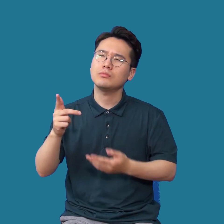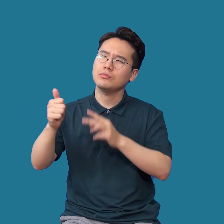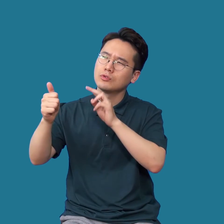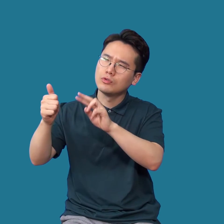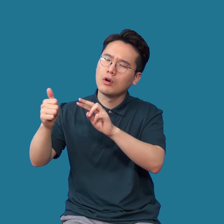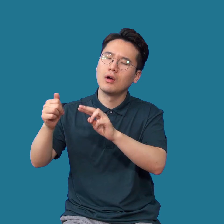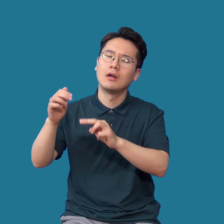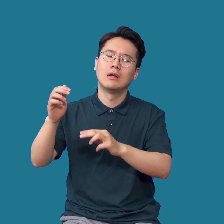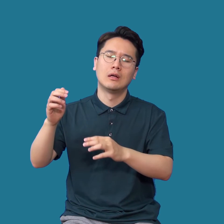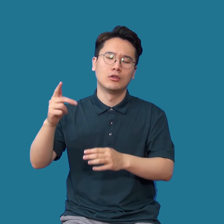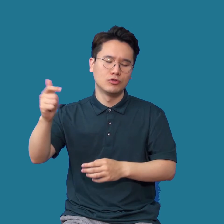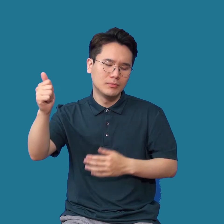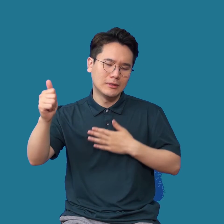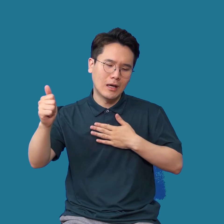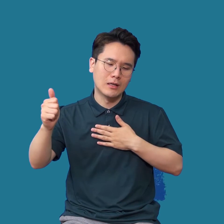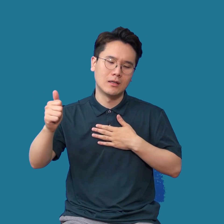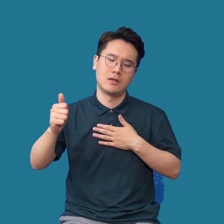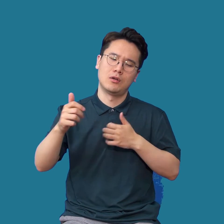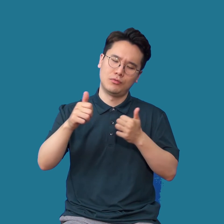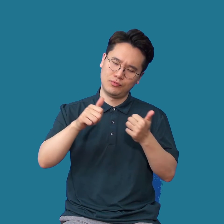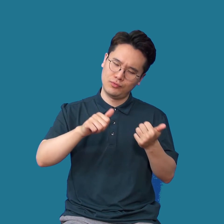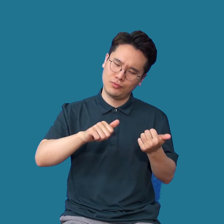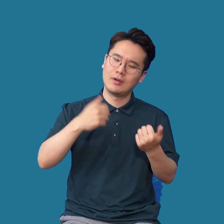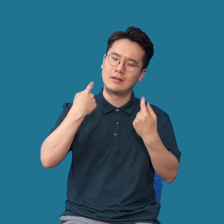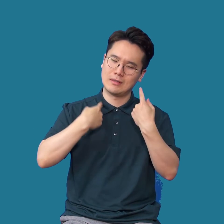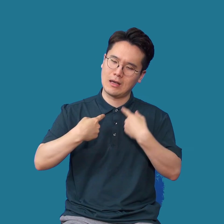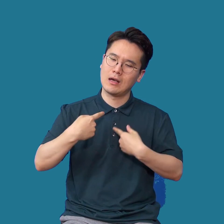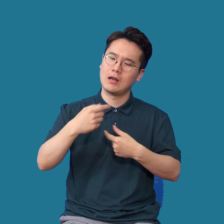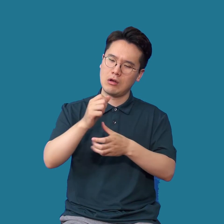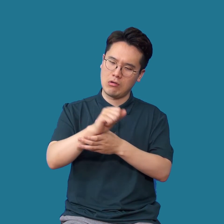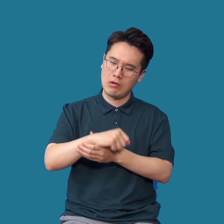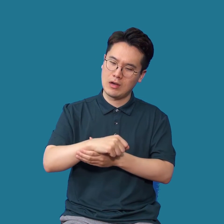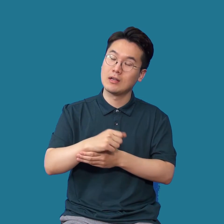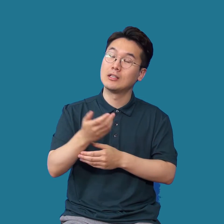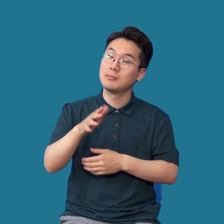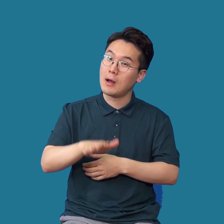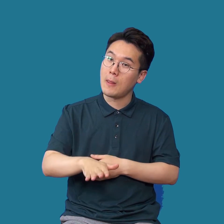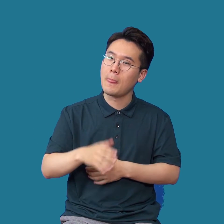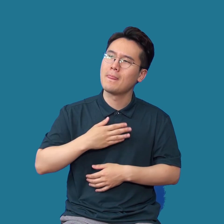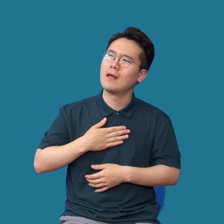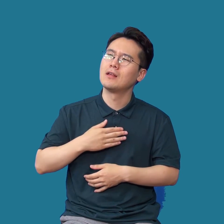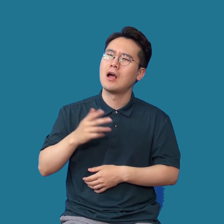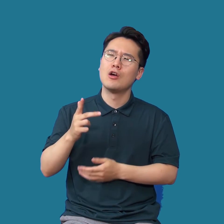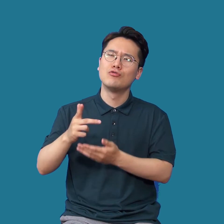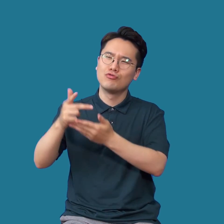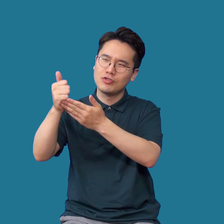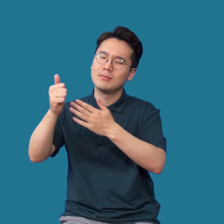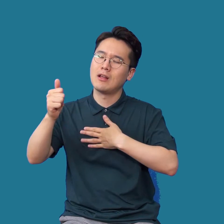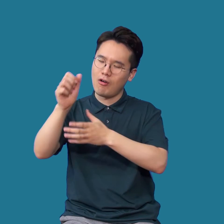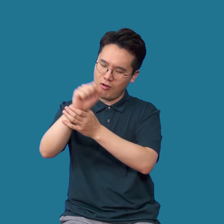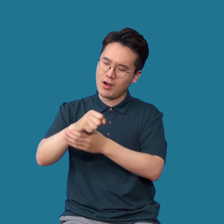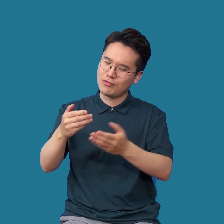하셨으나 나는 그것이 주님의 손에서 오는 것이기 때문에 한없이 만족하나이다.